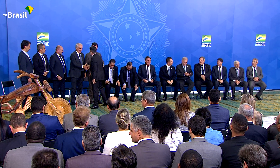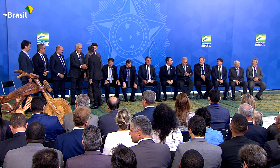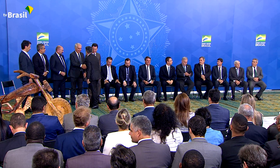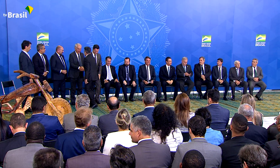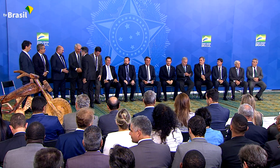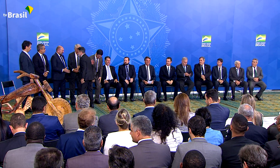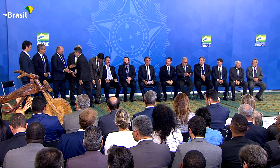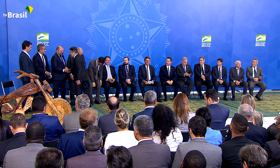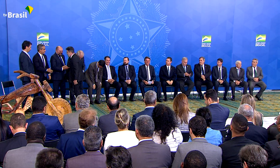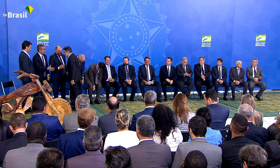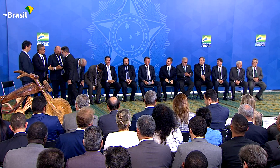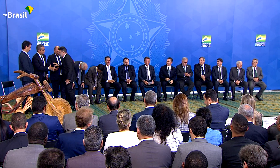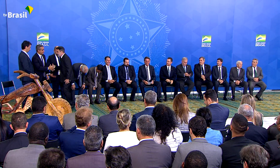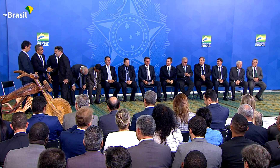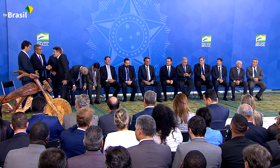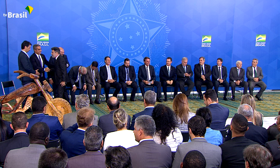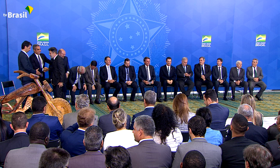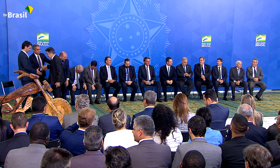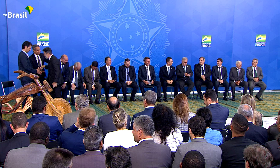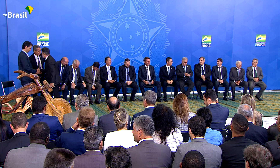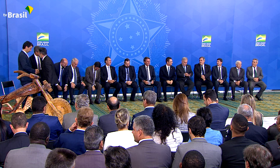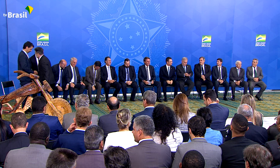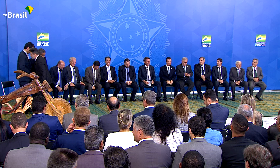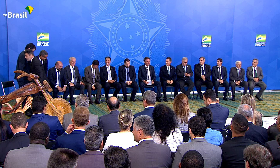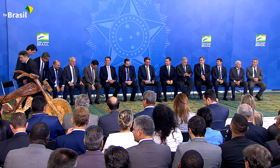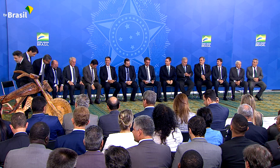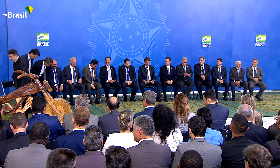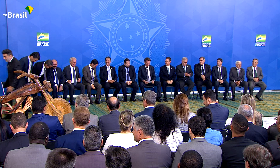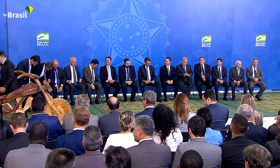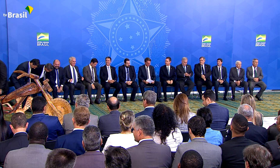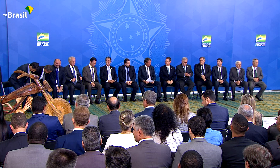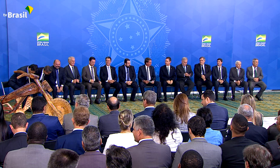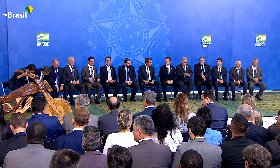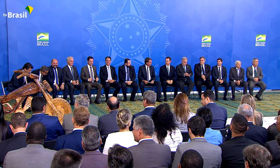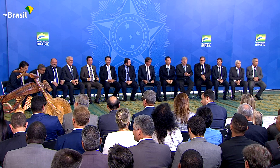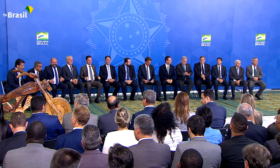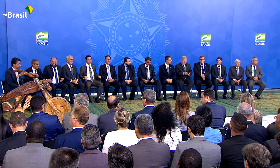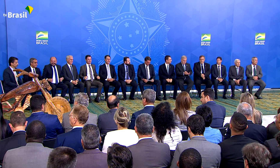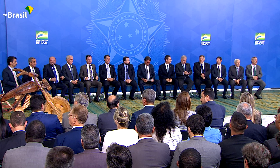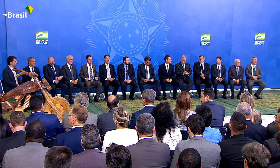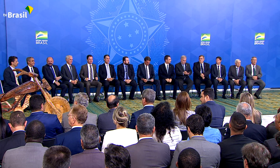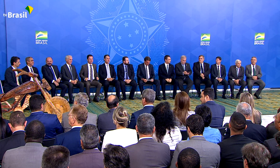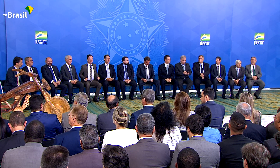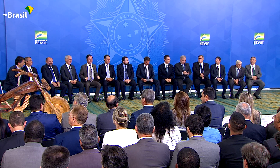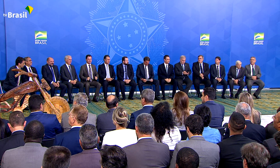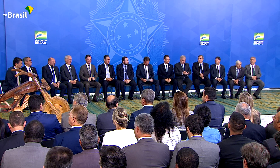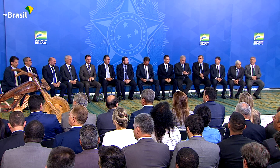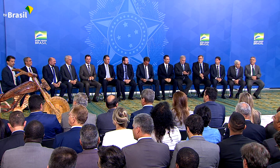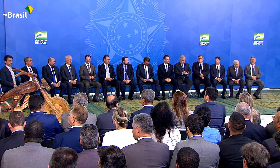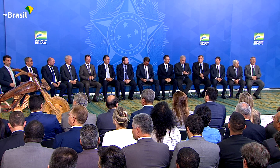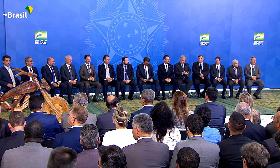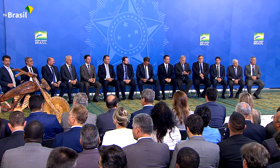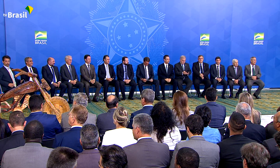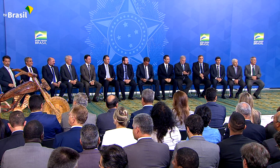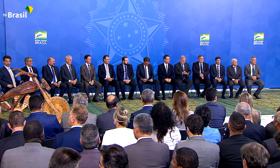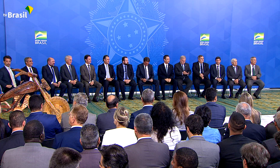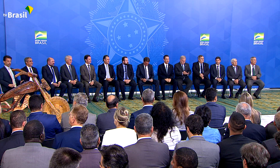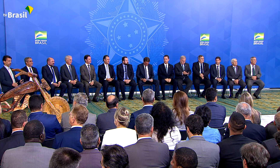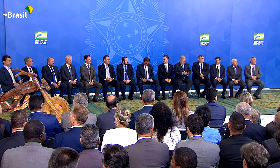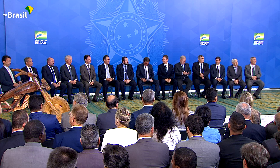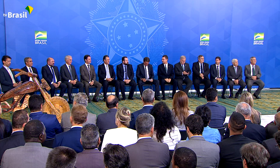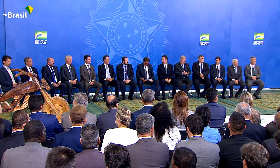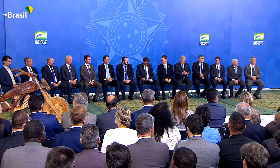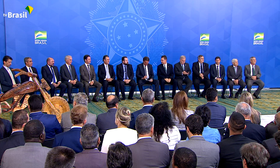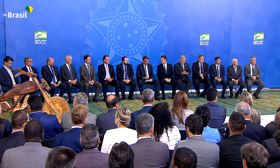E aí hoje ouviremos o deputado sargento fahur